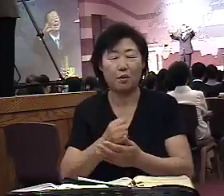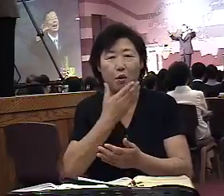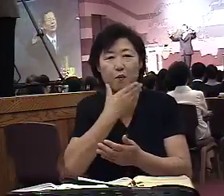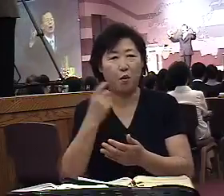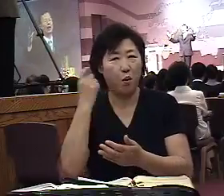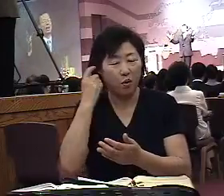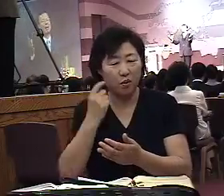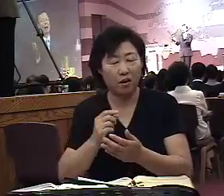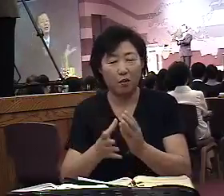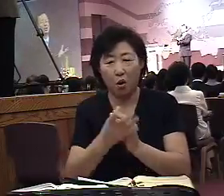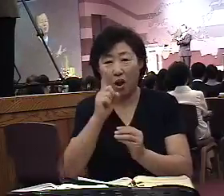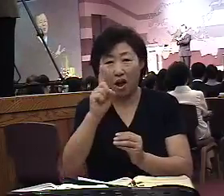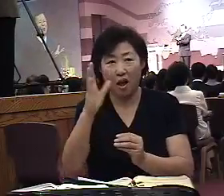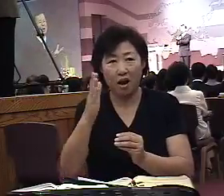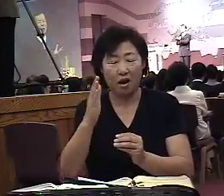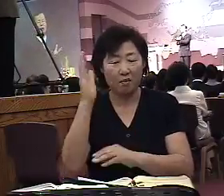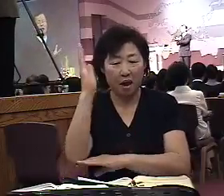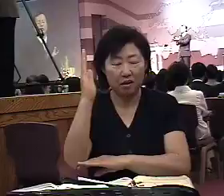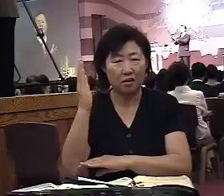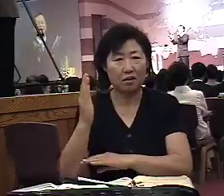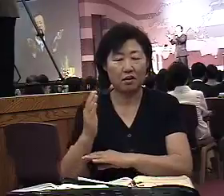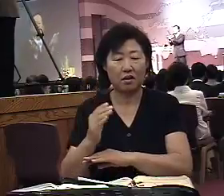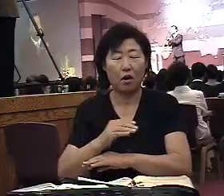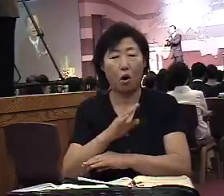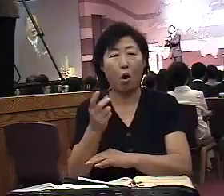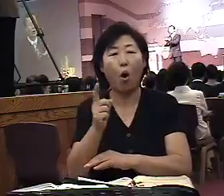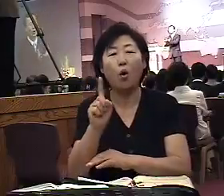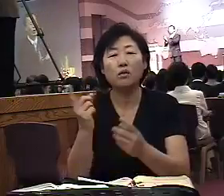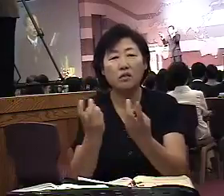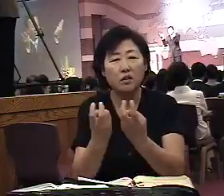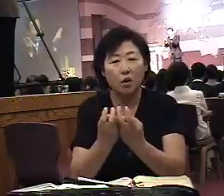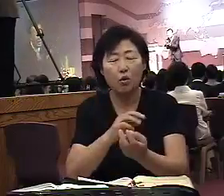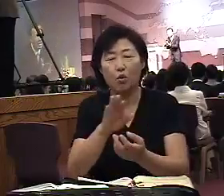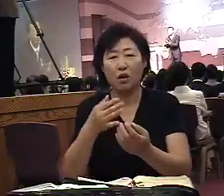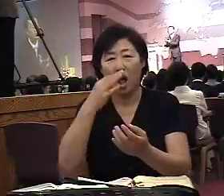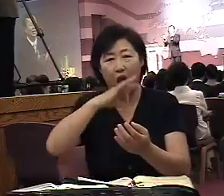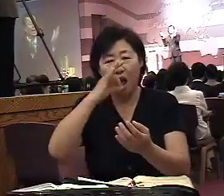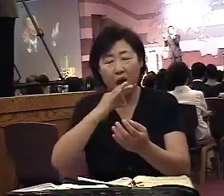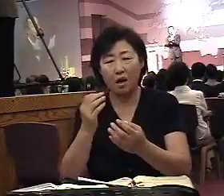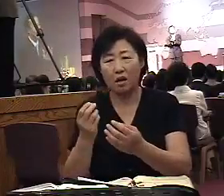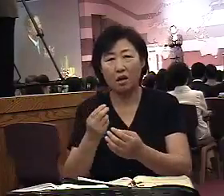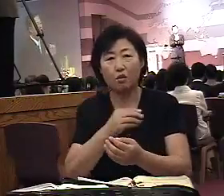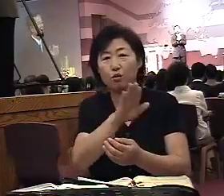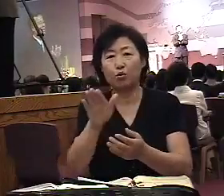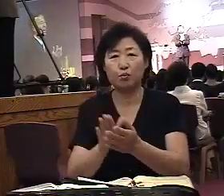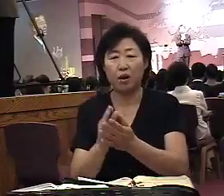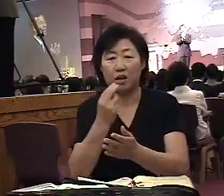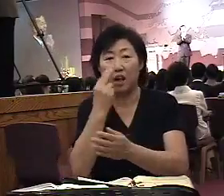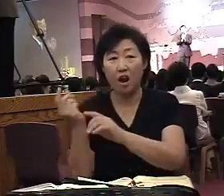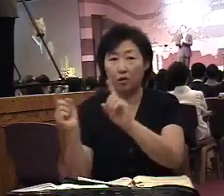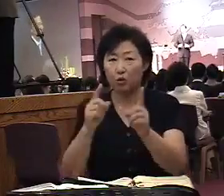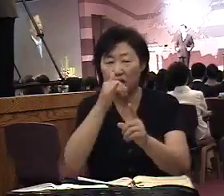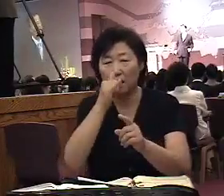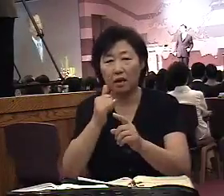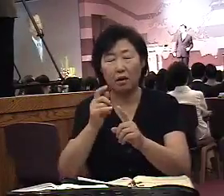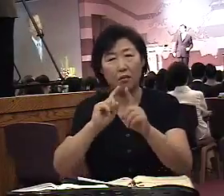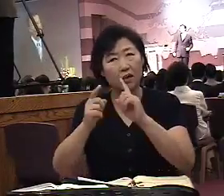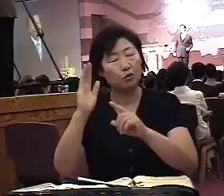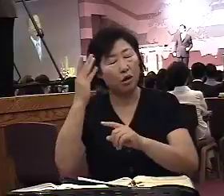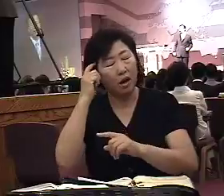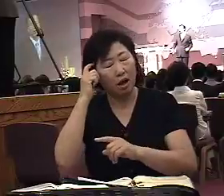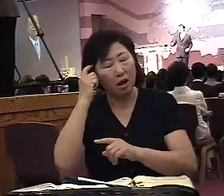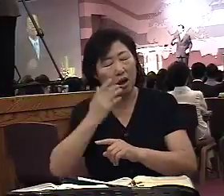복음이 하나가 되어 하나님의 말씀으로 어떻게 우리에게 유익하고 우리를 살릴 수 있는 하나님의 말씀이 되는가를 알 수가 있는